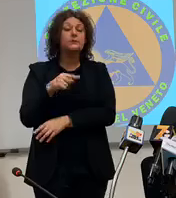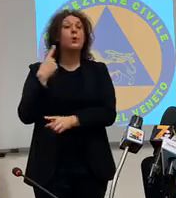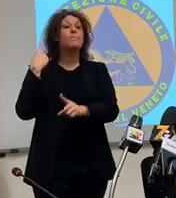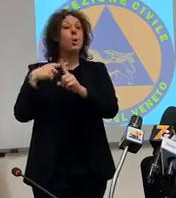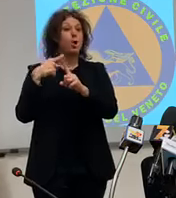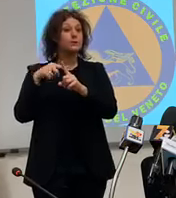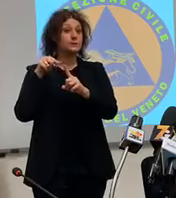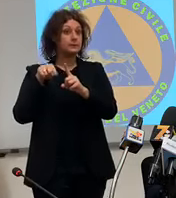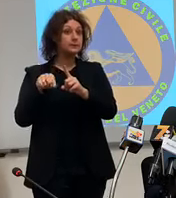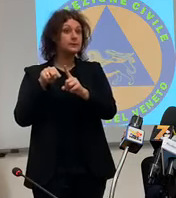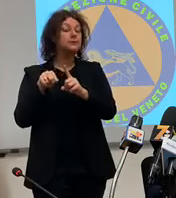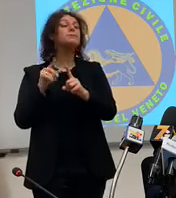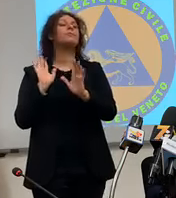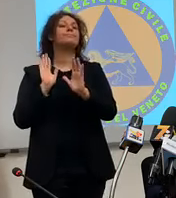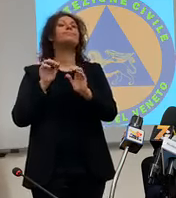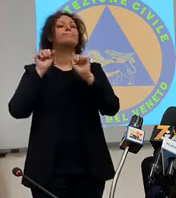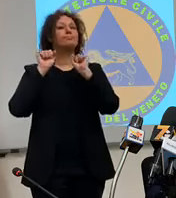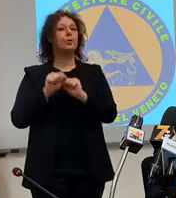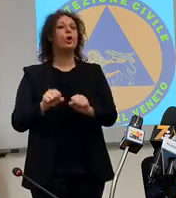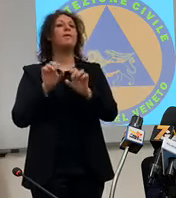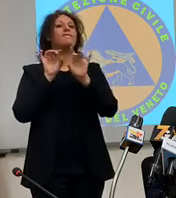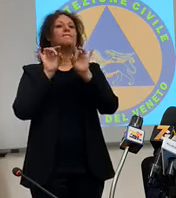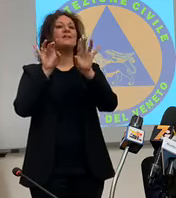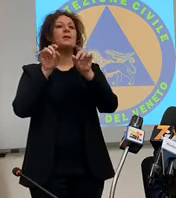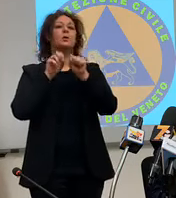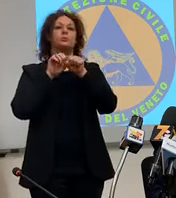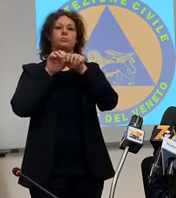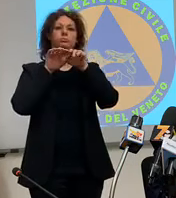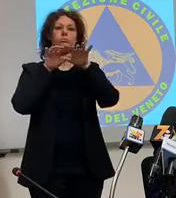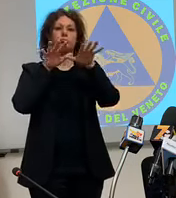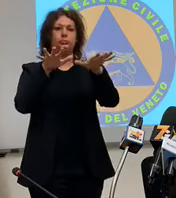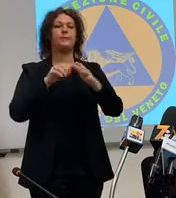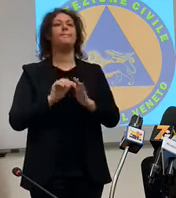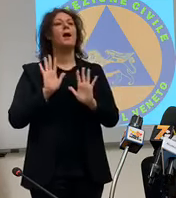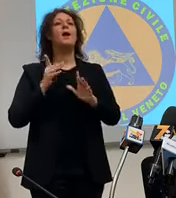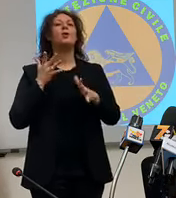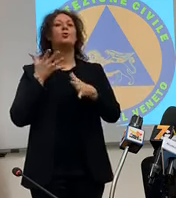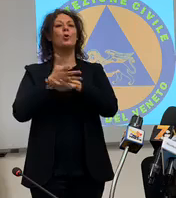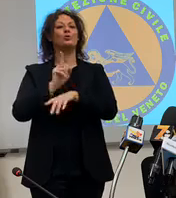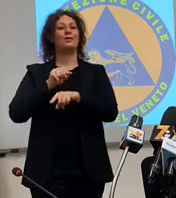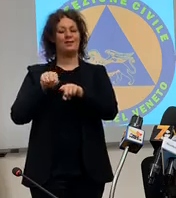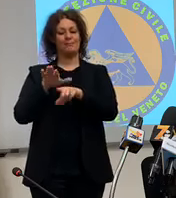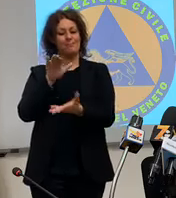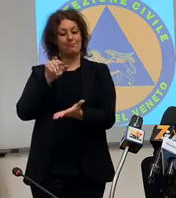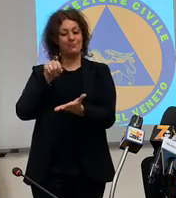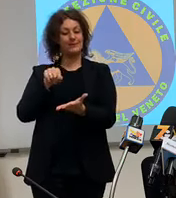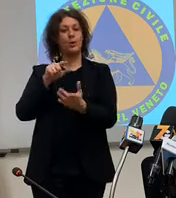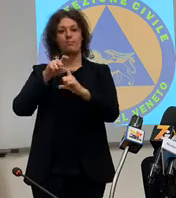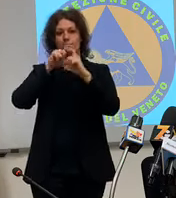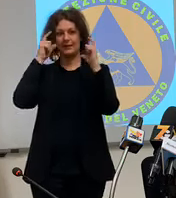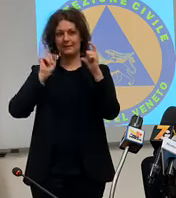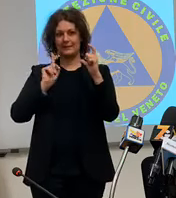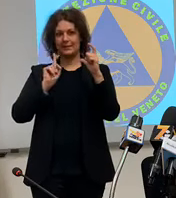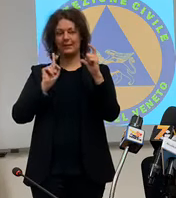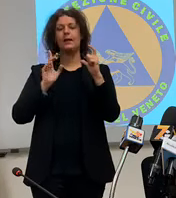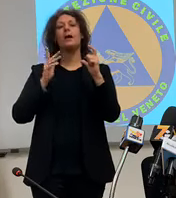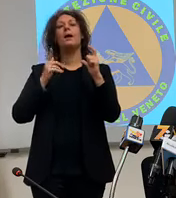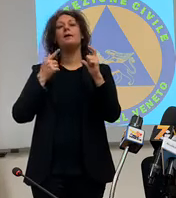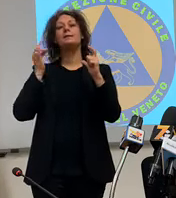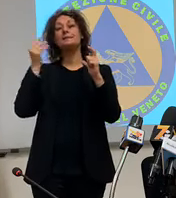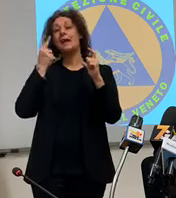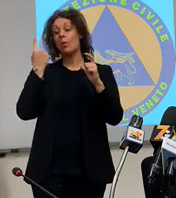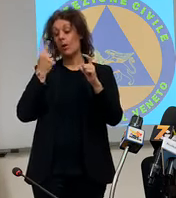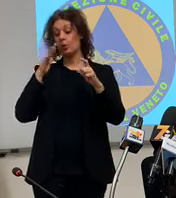virus quindi lì non è più non è tanto la mascherina quanto il fatto che se uno ha un sospetto di